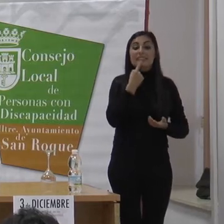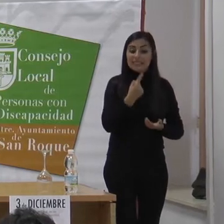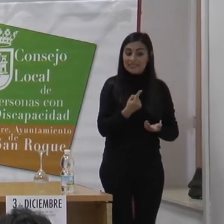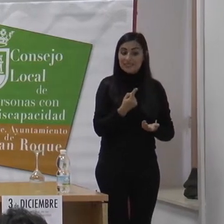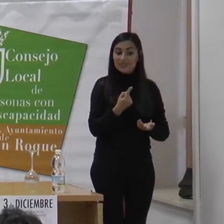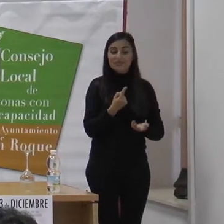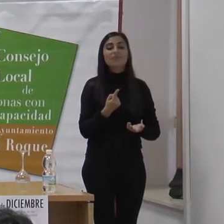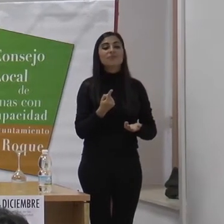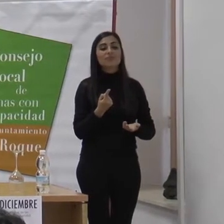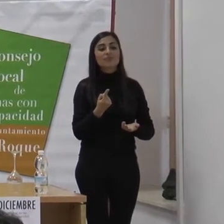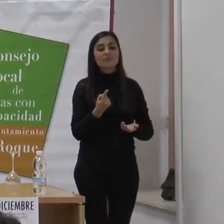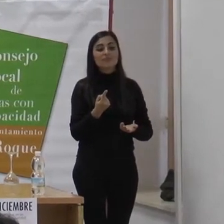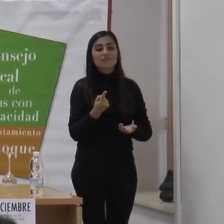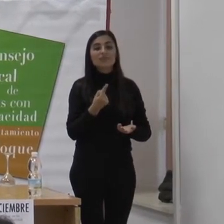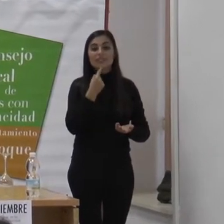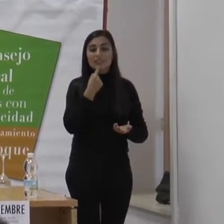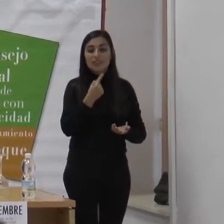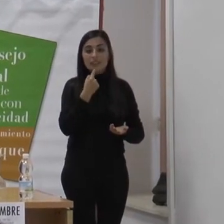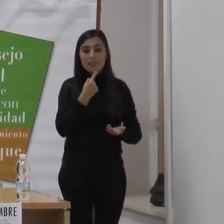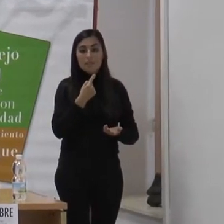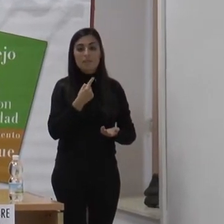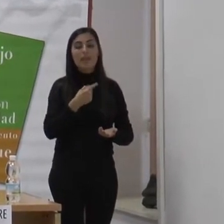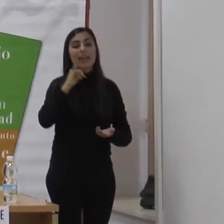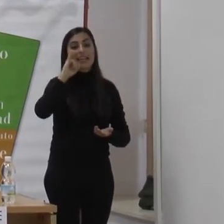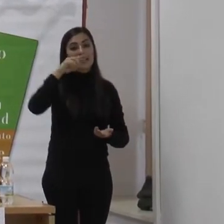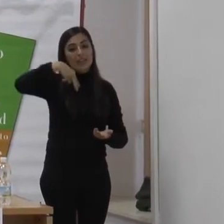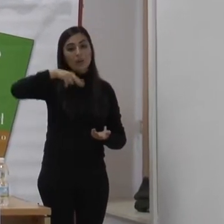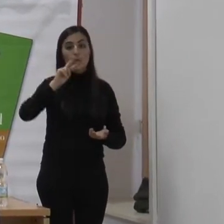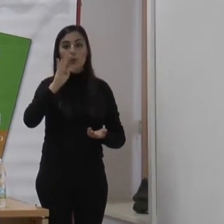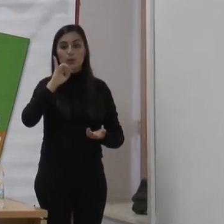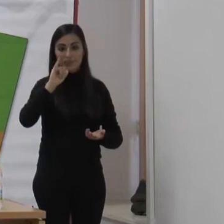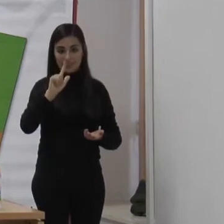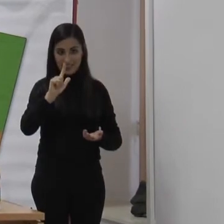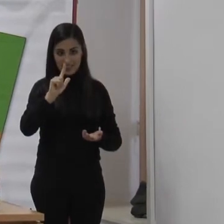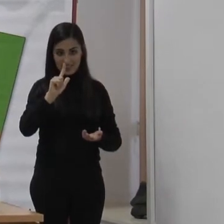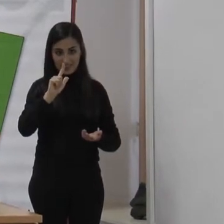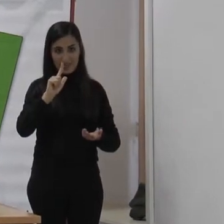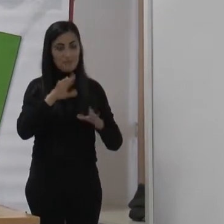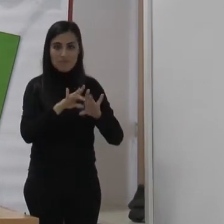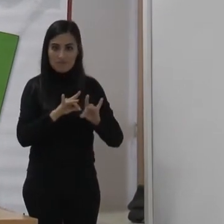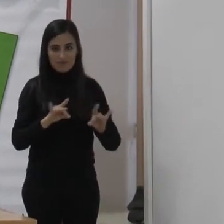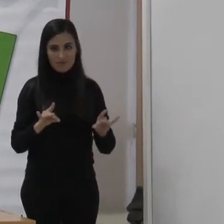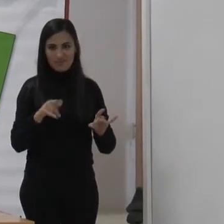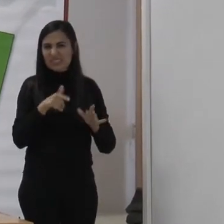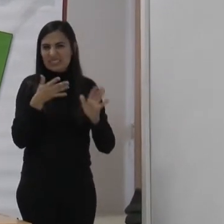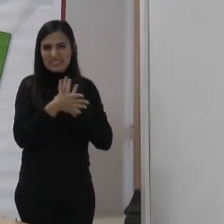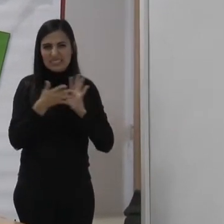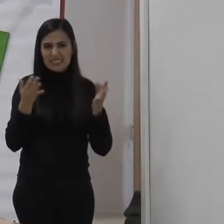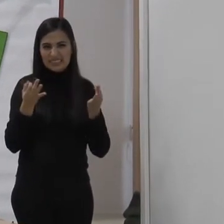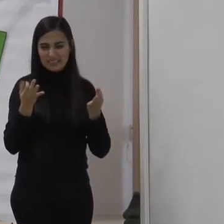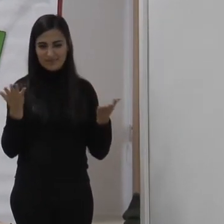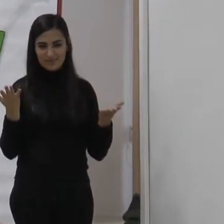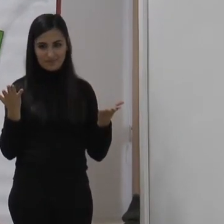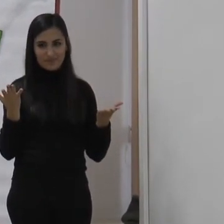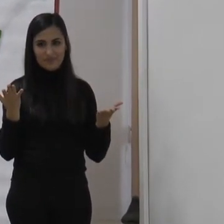decía, porque ya dice inútil, ya es una pista, inútil. Entonces, esto indudablemente es